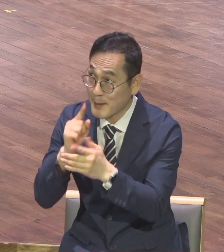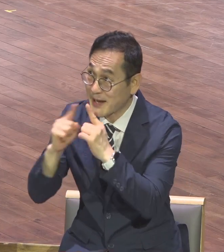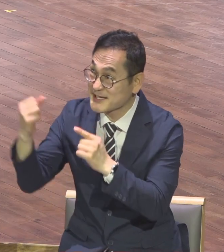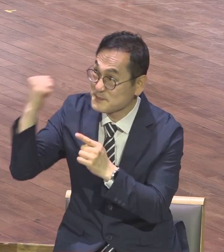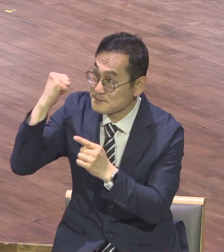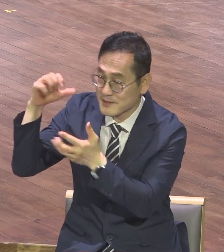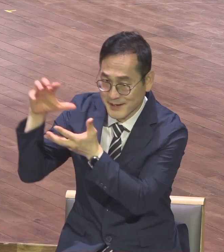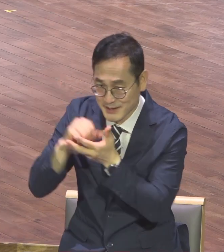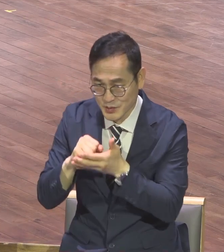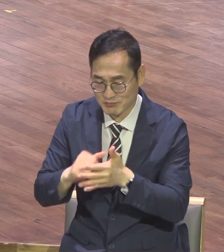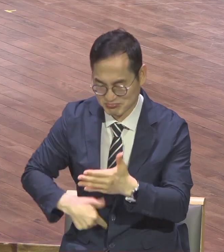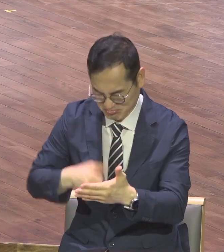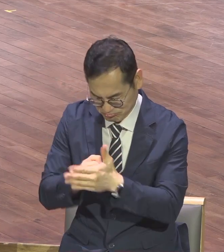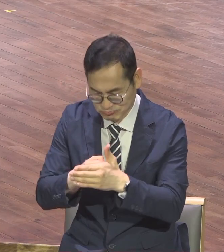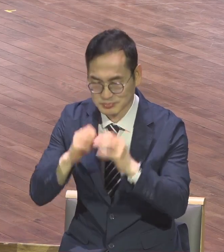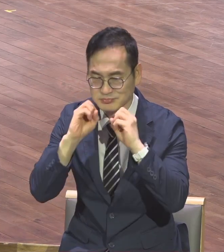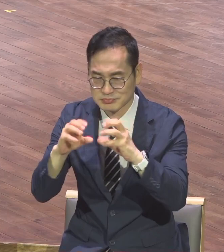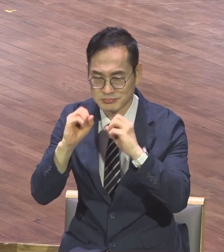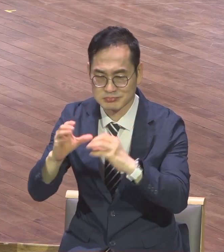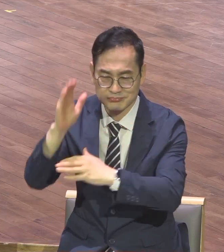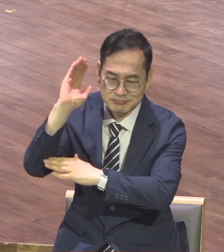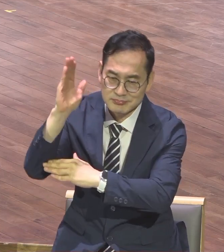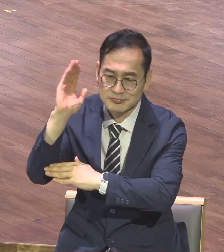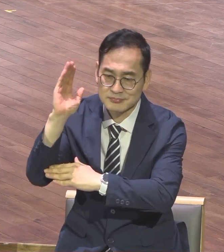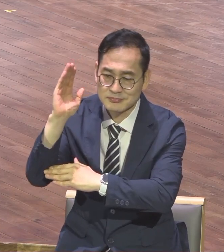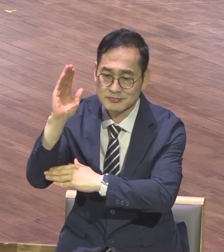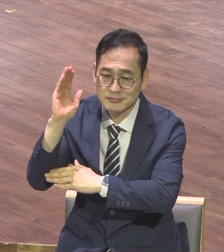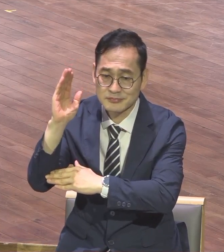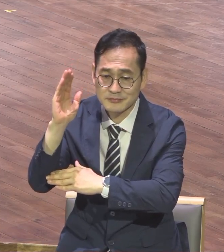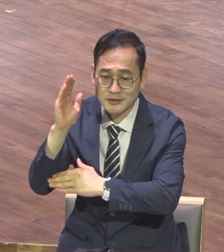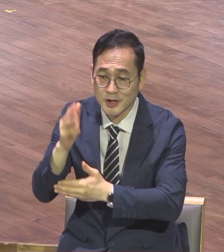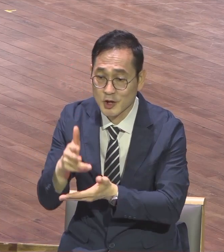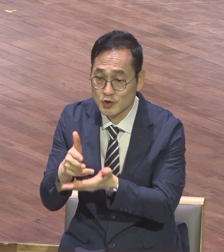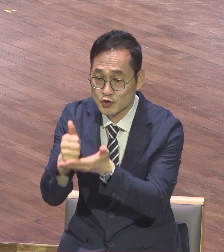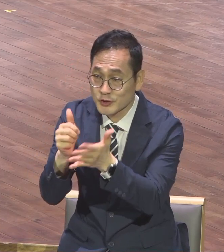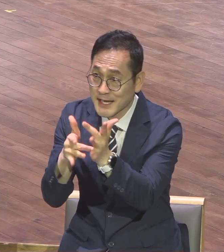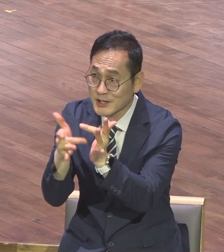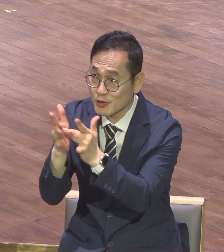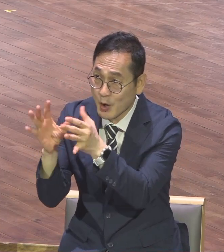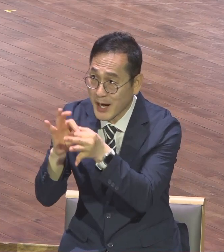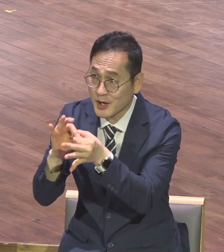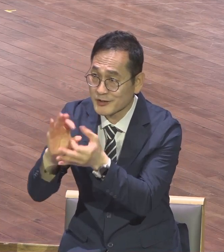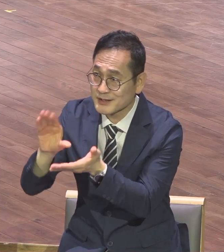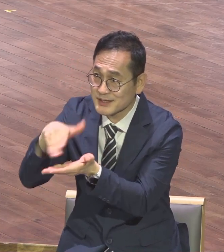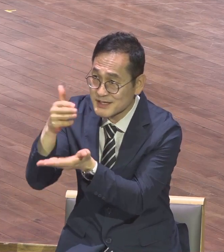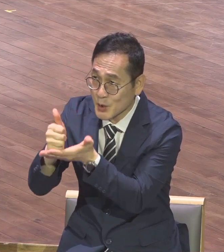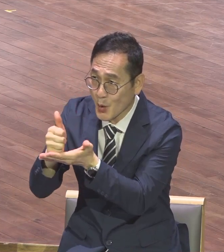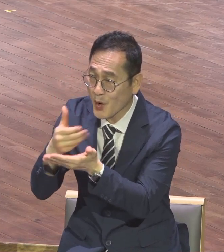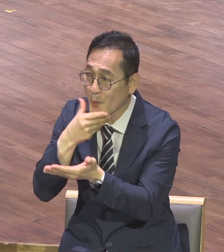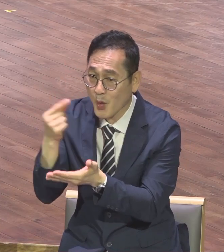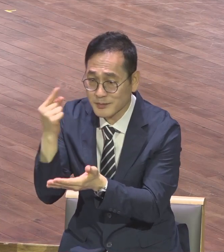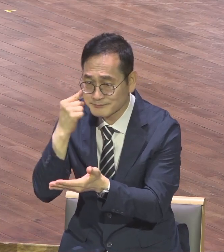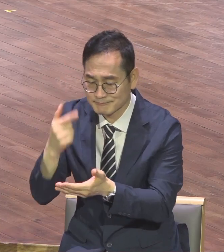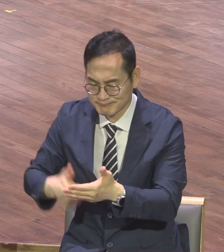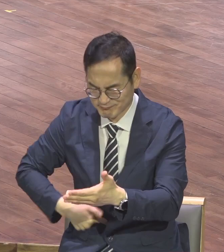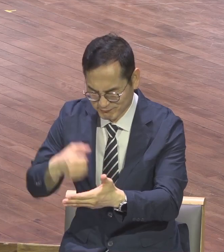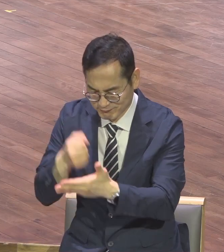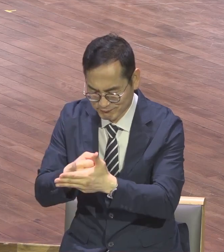담대히 말하니. 이 말은요, 주 예수에 관한 복음을 담대하게 선포했다.